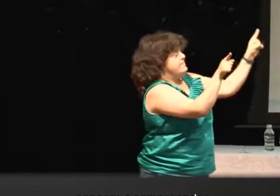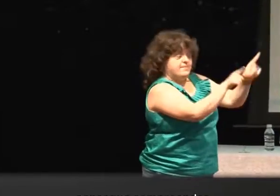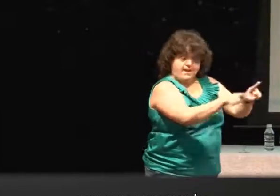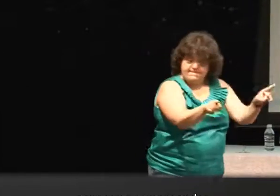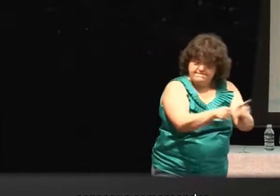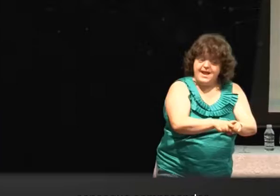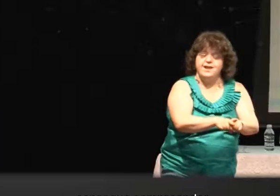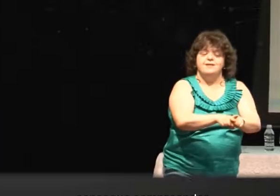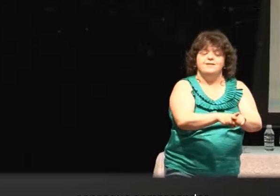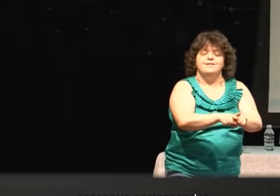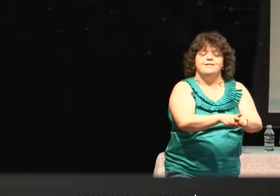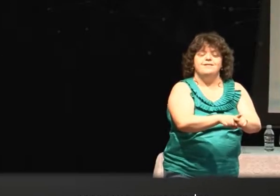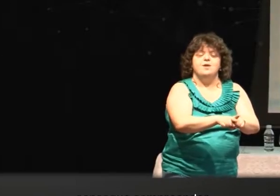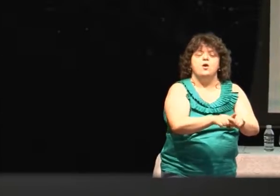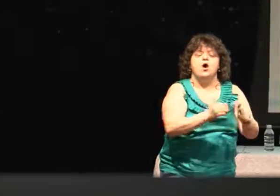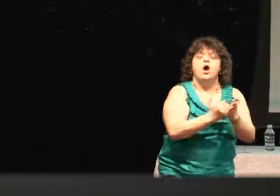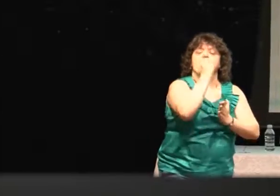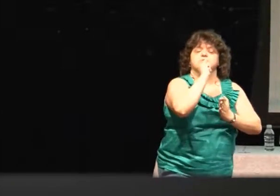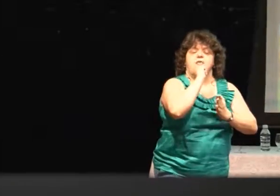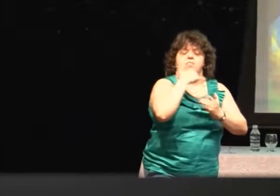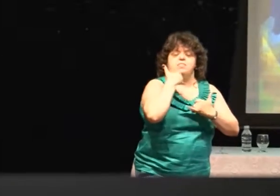consegue compreender.